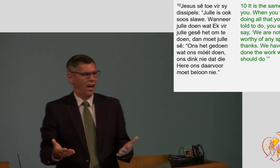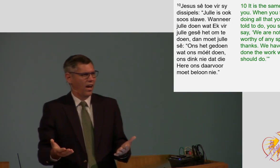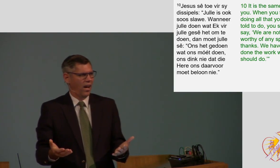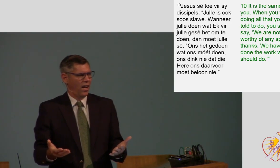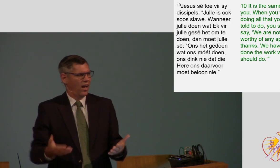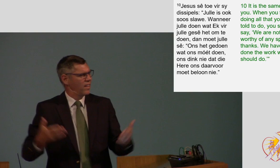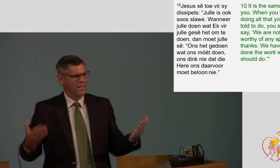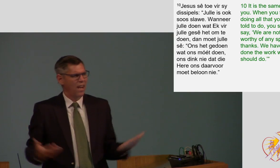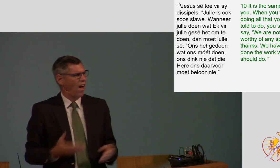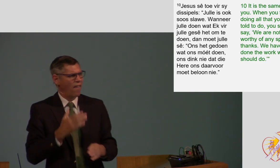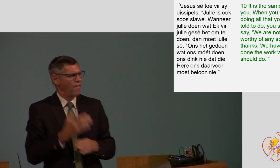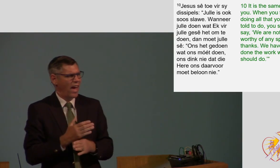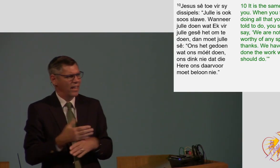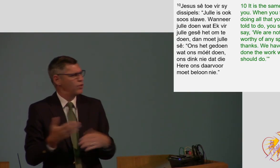'n Slaaf werk nie so nie.